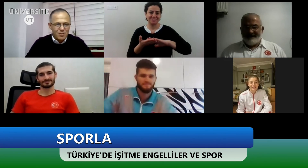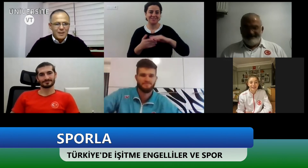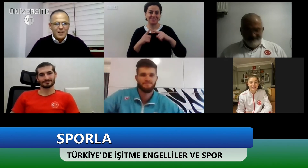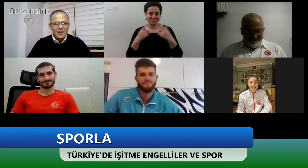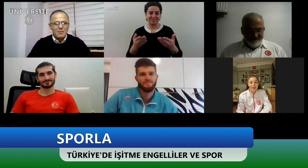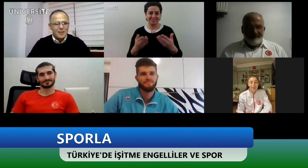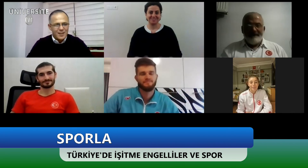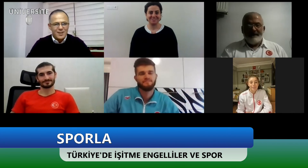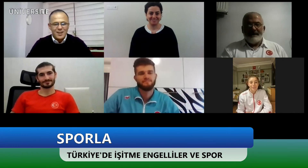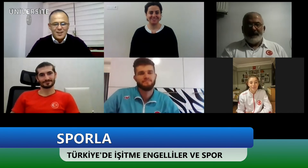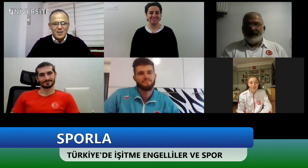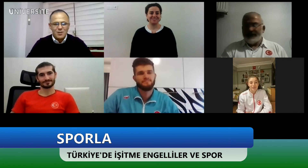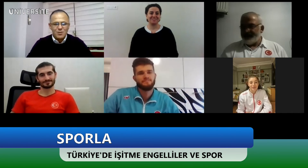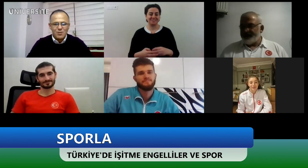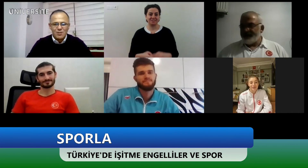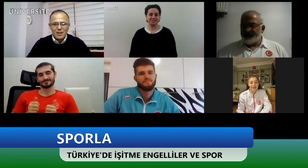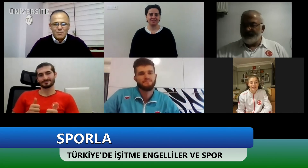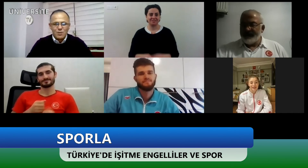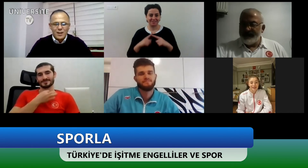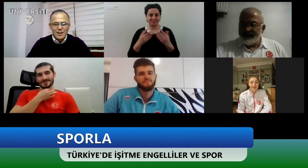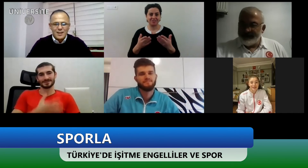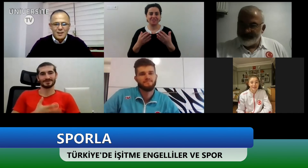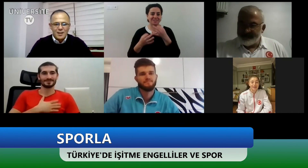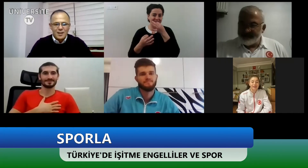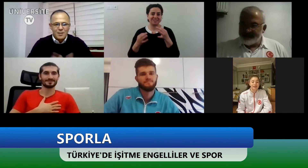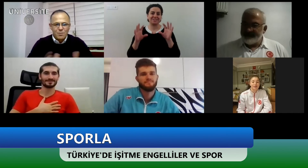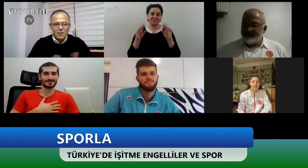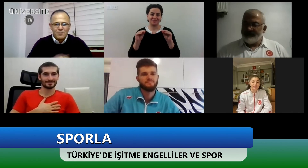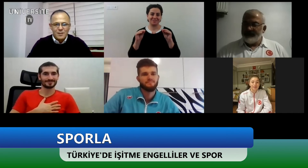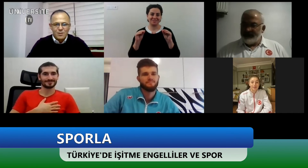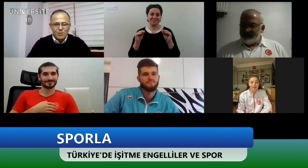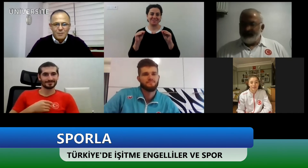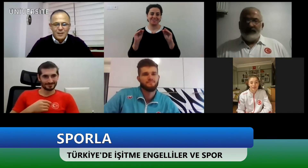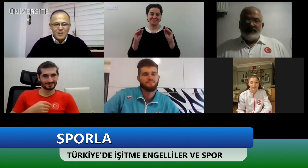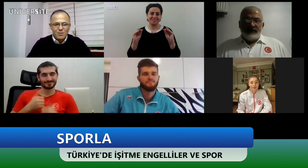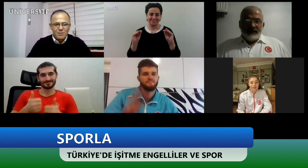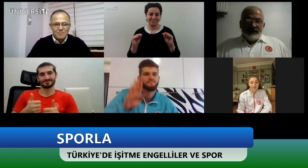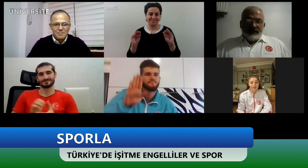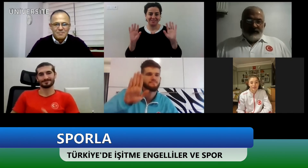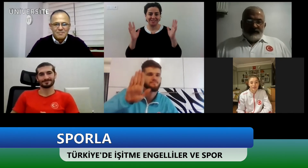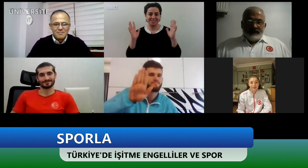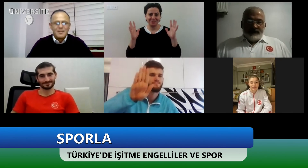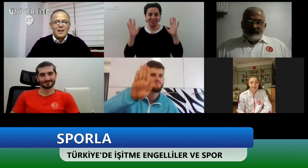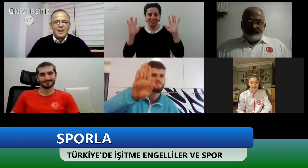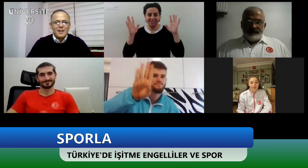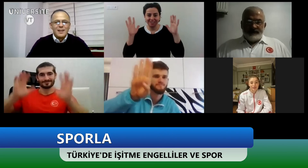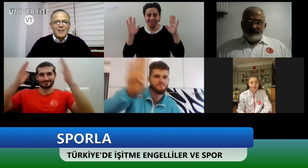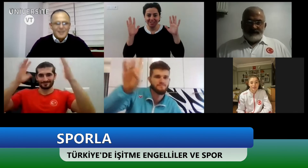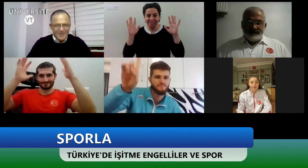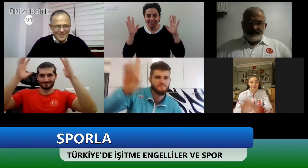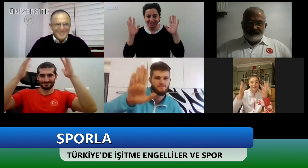teşekkür ediyoruz. Berrak Hanım size de ayrıca teşekkür ediyoruz. Müsaadenizle programımı noktalamak istiyorum.